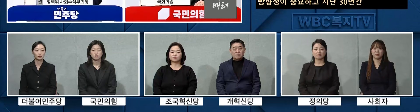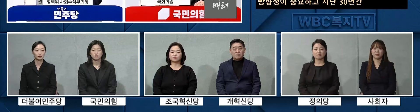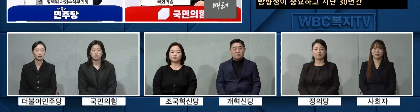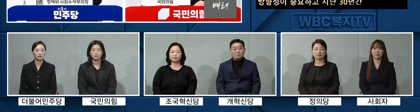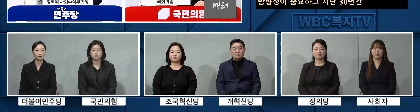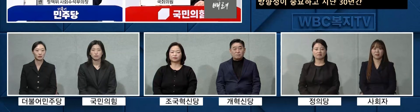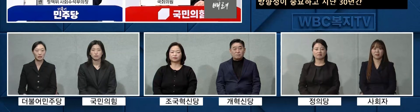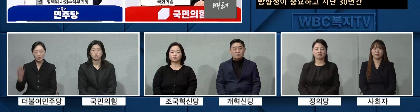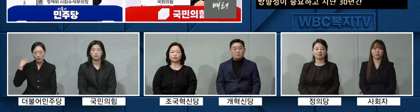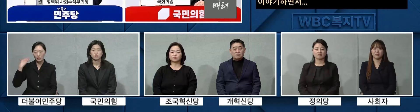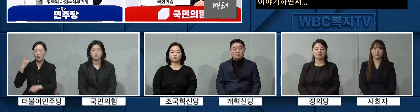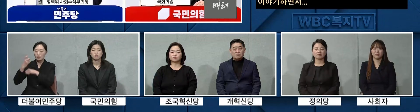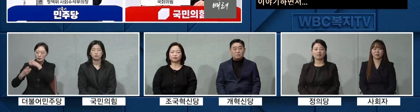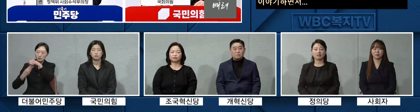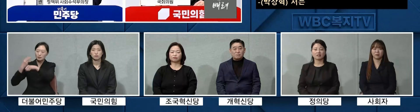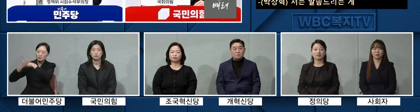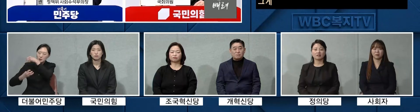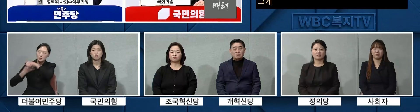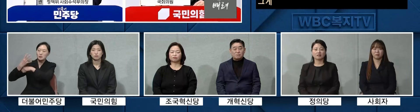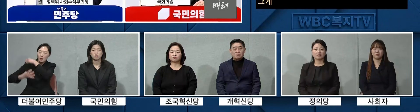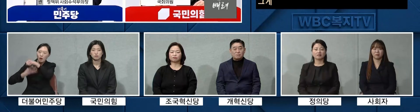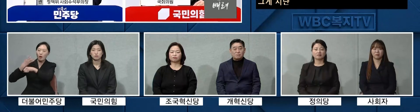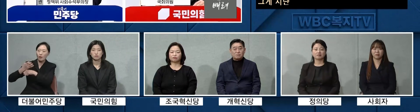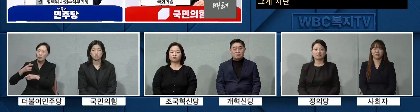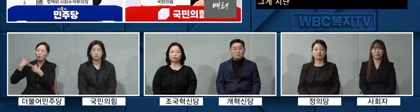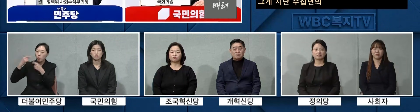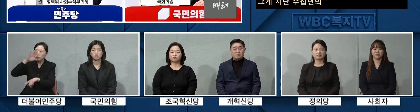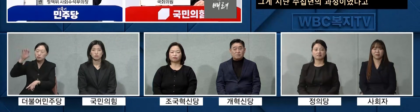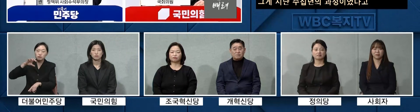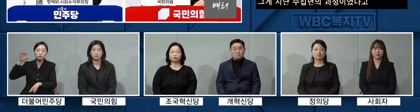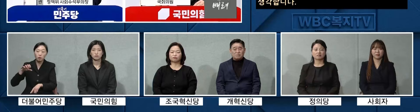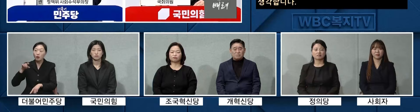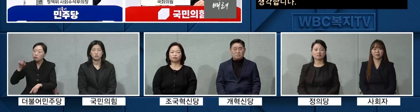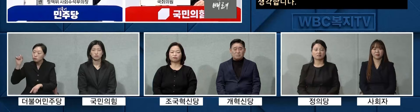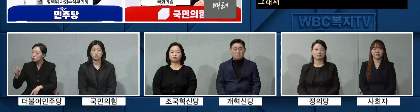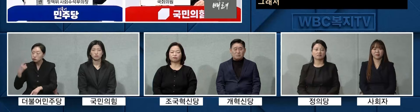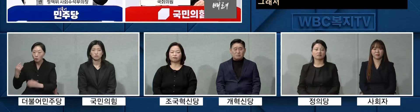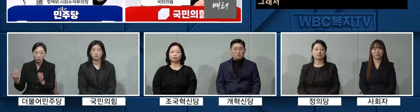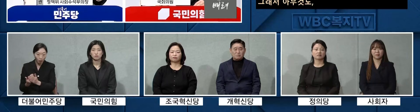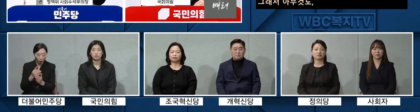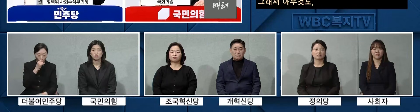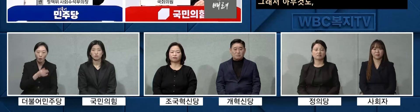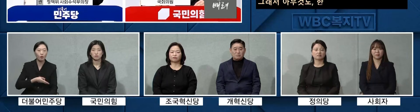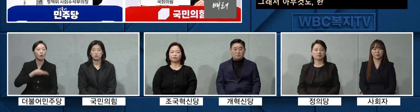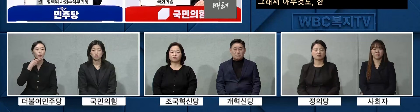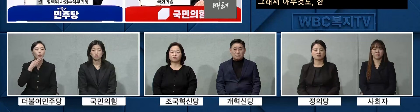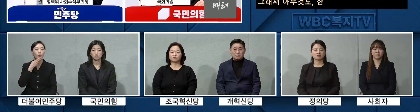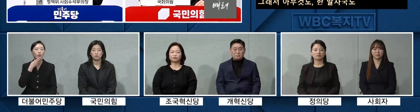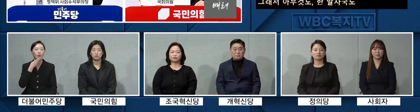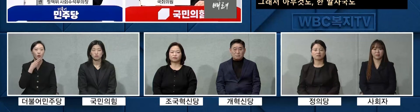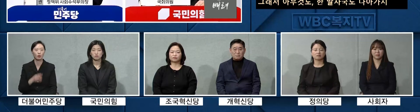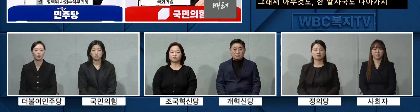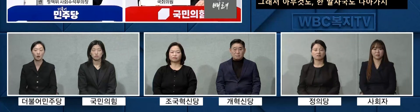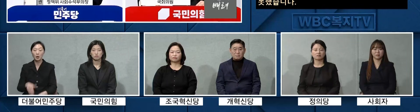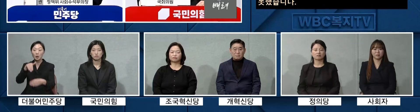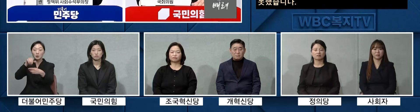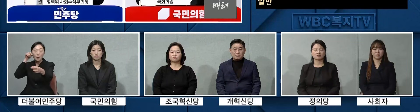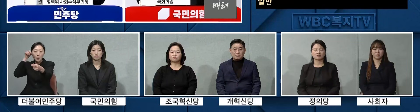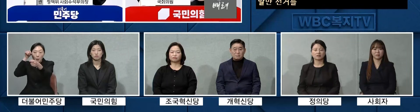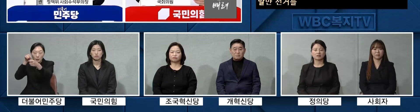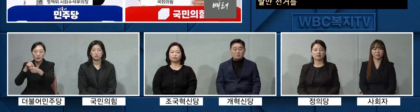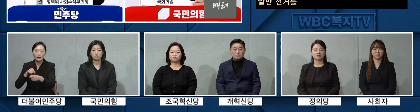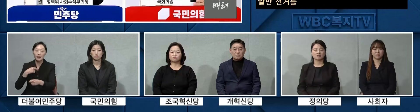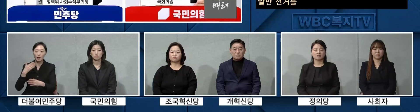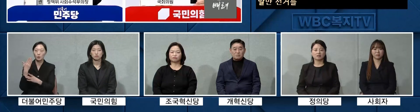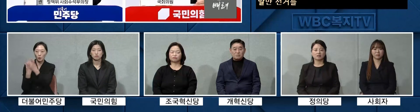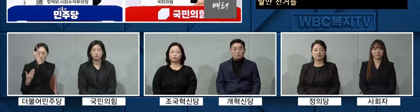년의 과정이었다고 생각합니다. 그래서 아무것도 한 발짝도 나아가지 못했습니다. 말만 선거를 앞두고서 하다가 보니